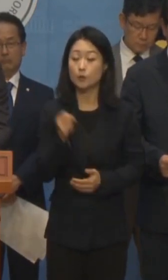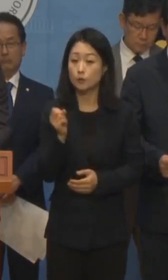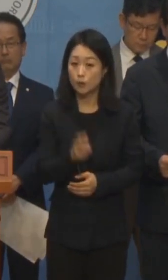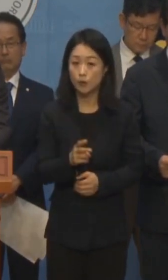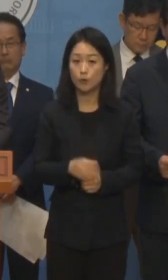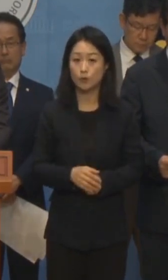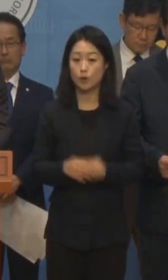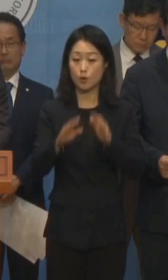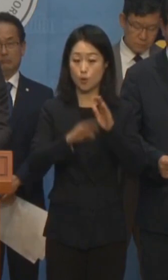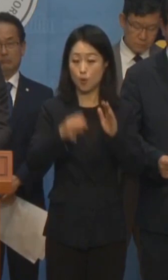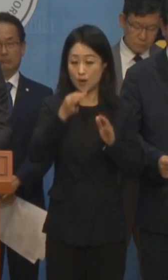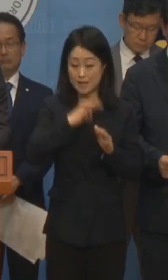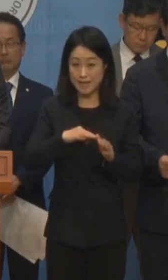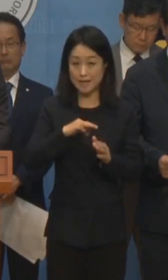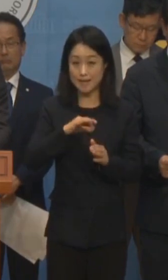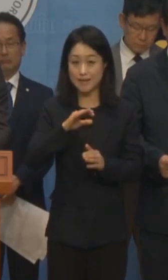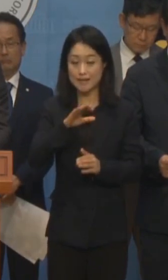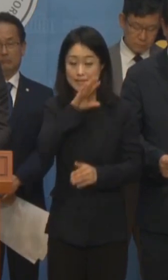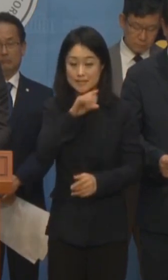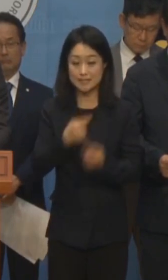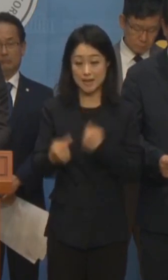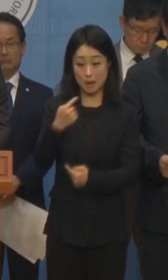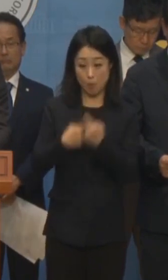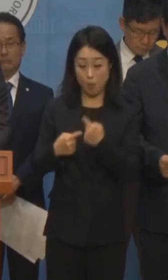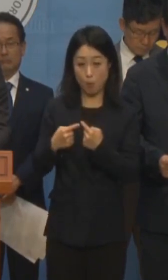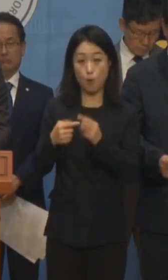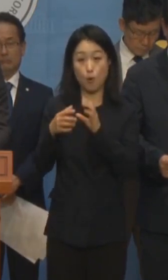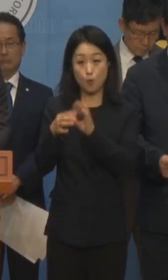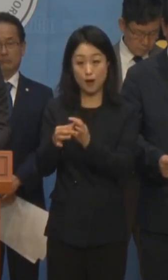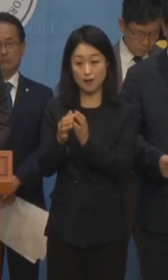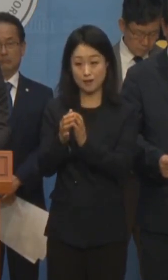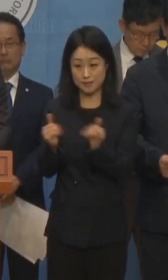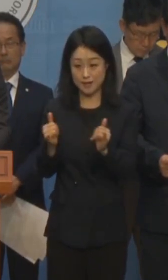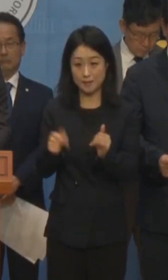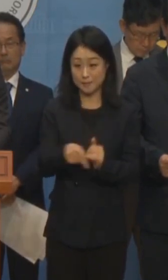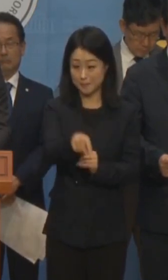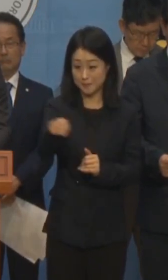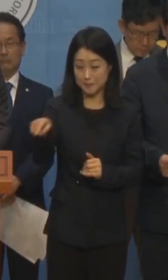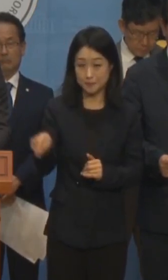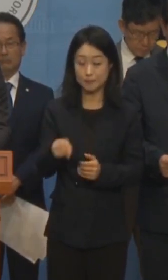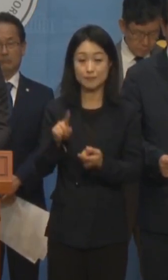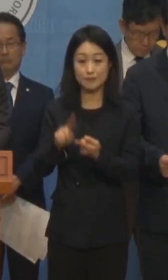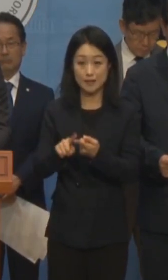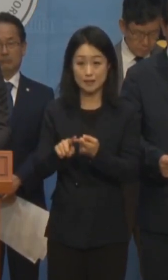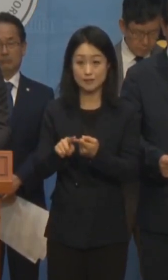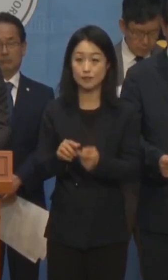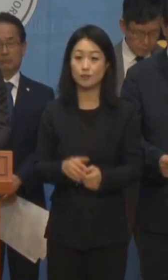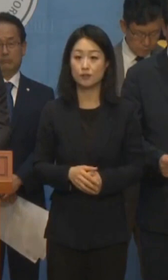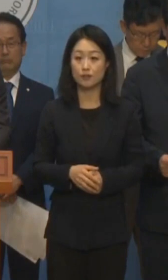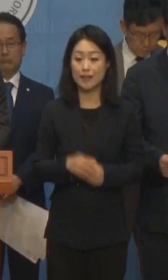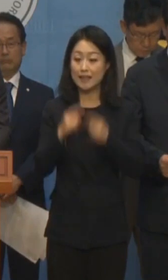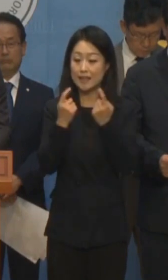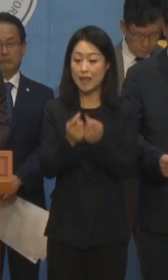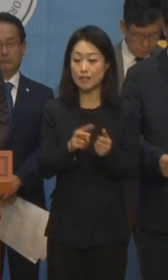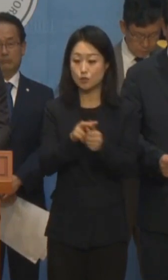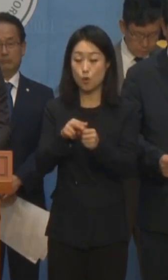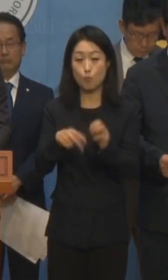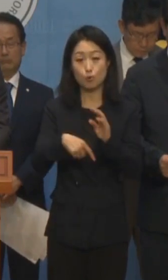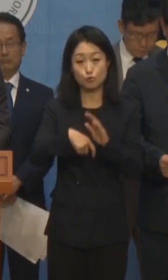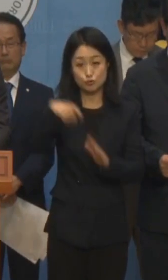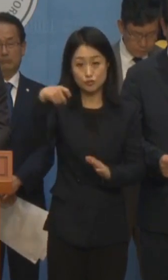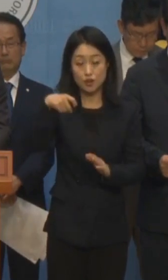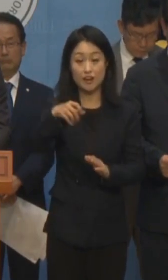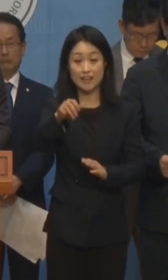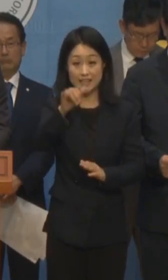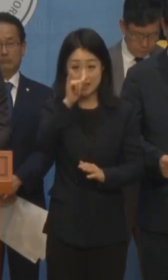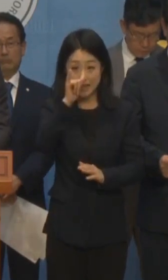거꾸로 공익제보로 보호받아야 할 사안인 셀프 민원 사주 의혹 제보에 대해 개인정보 누설